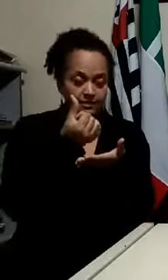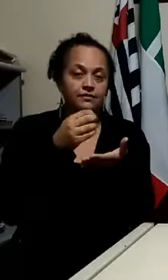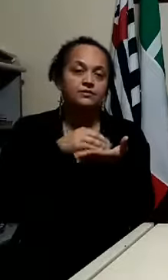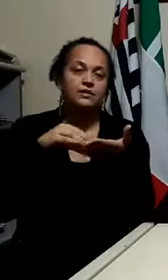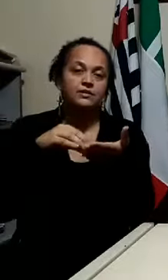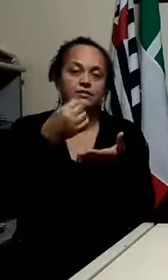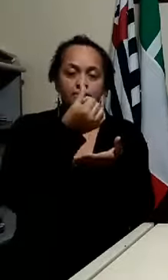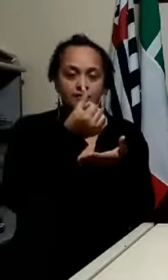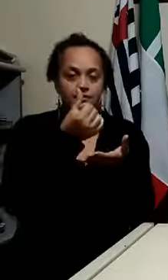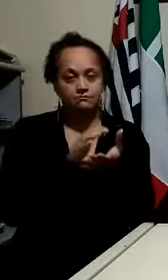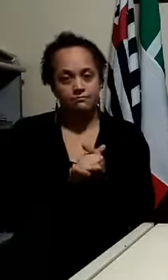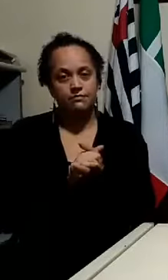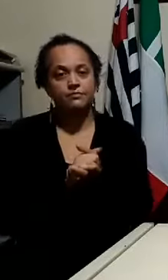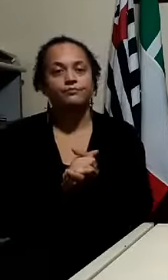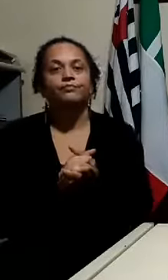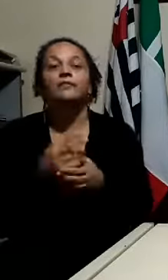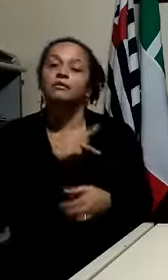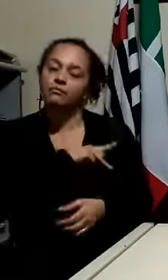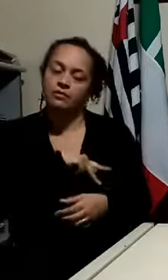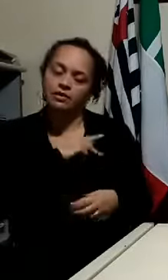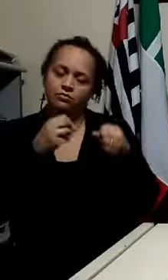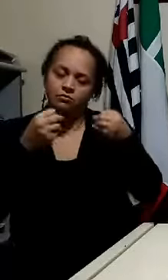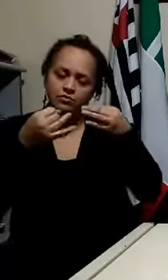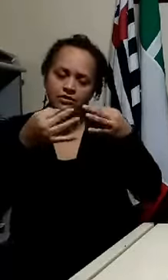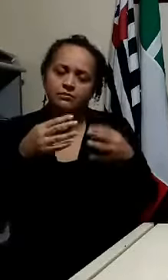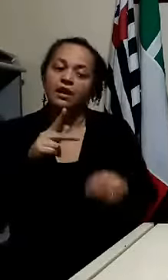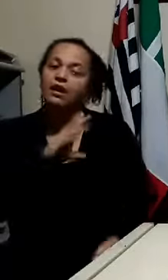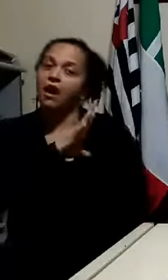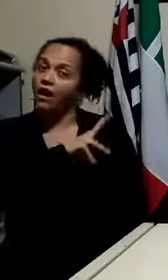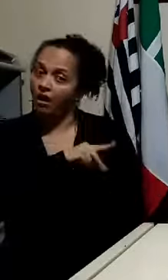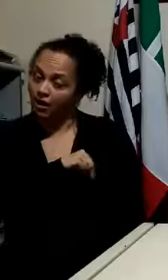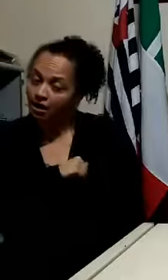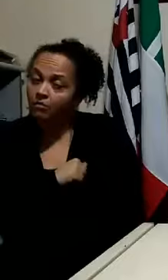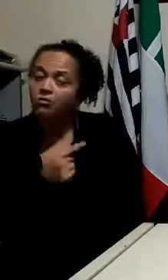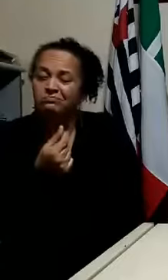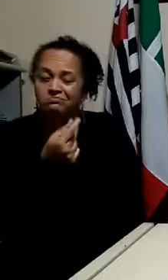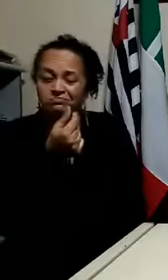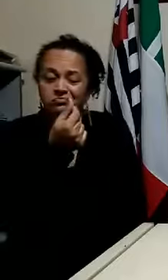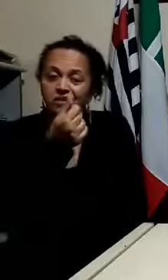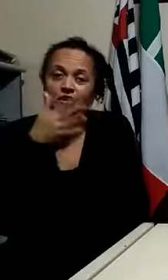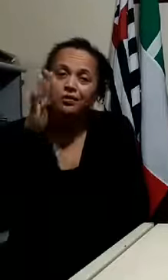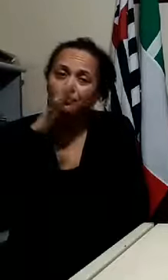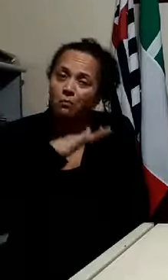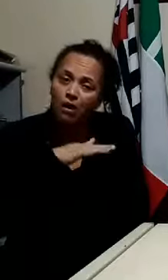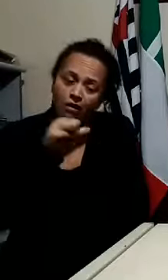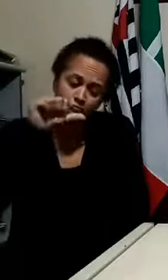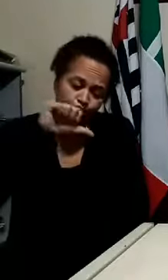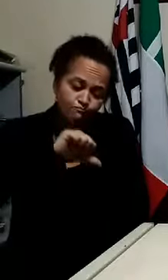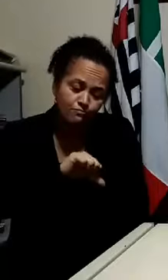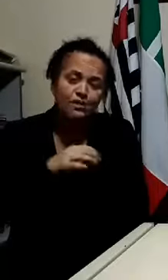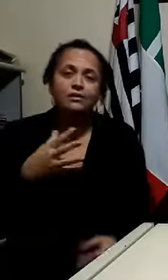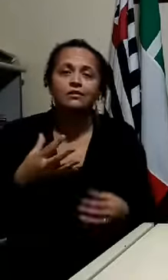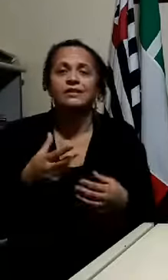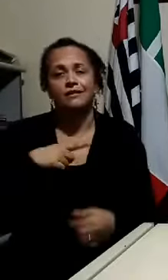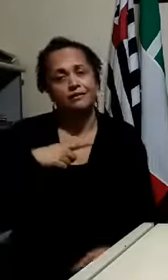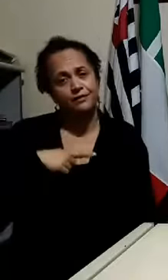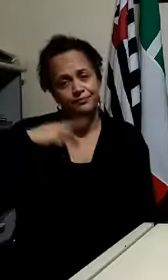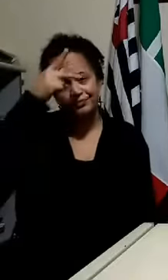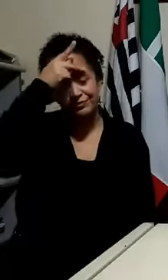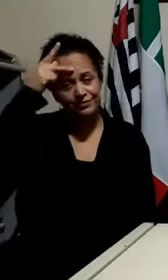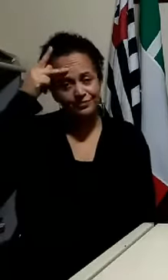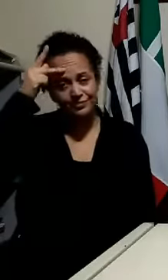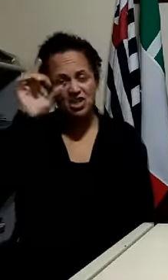o amor ao dinheiro é a raiz de todos os males, e alguns nessa cobiça se desviaram da fé, e